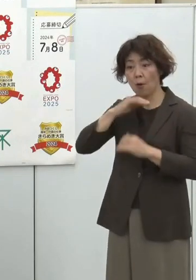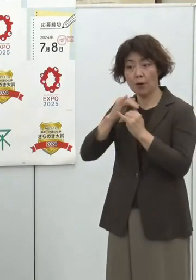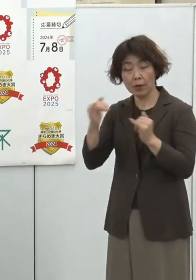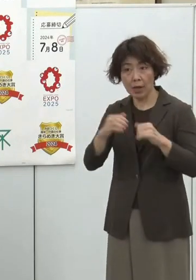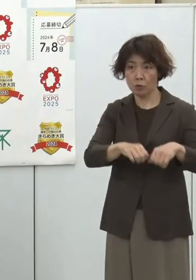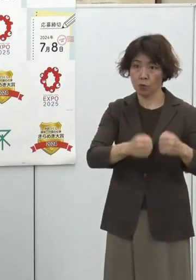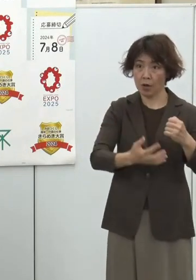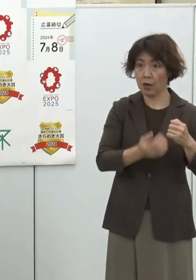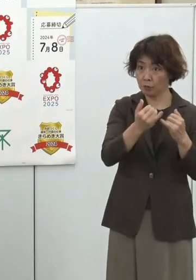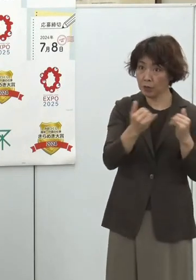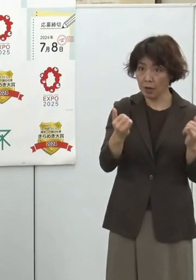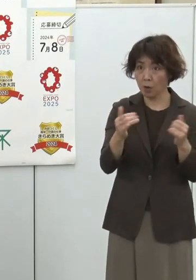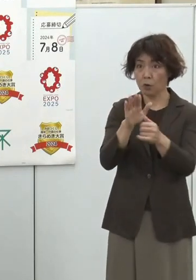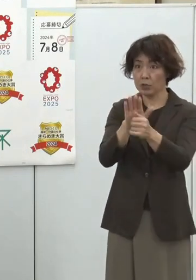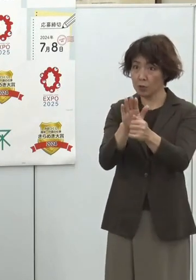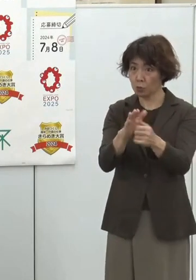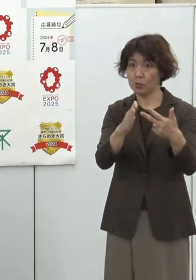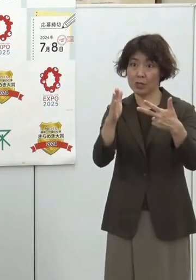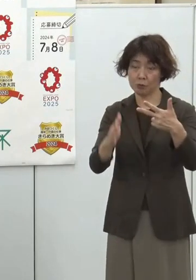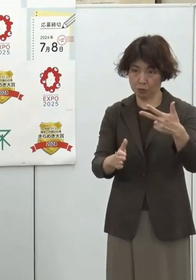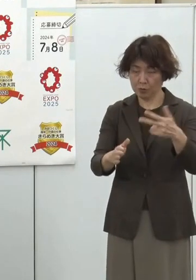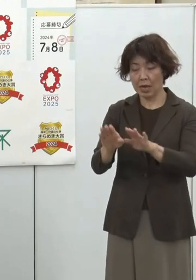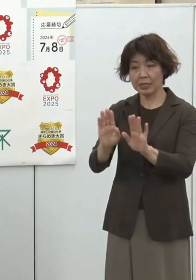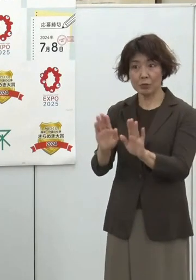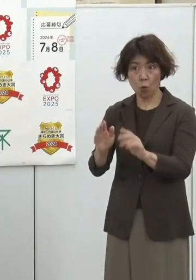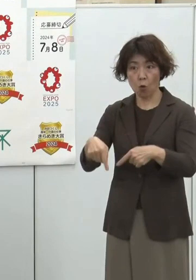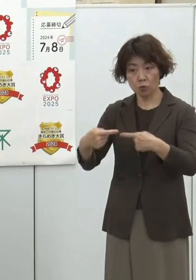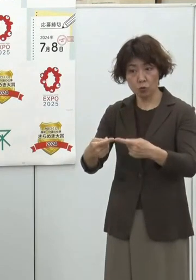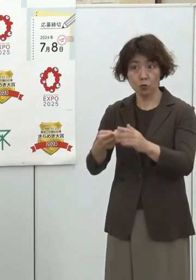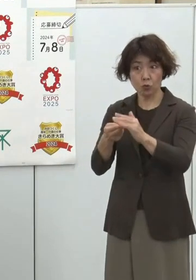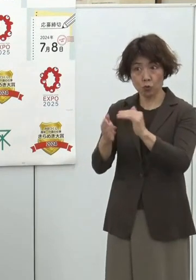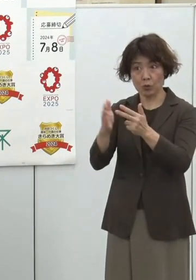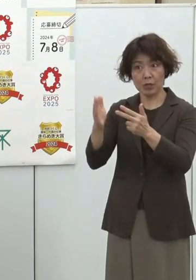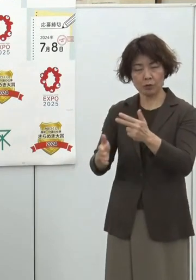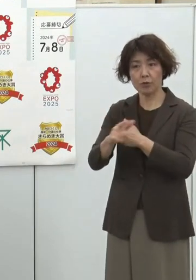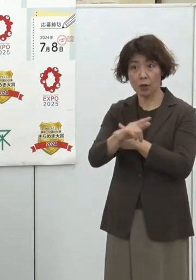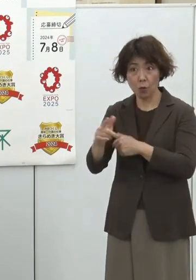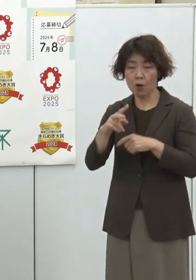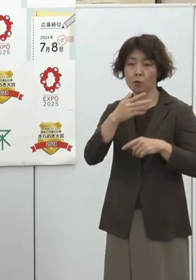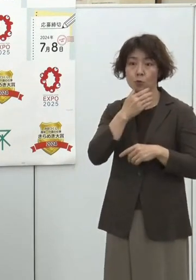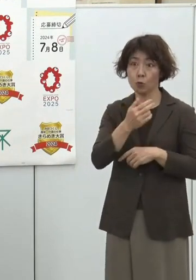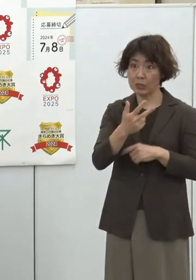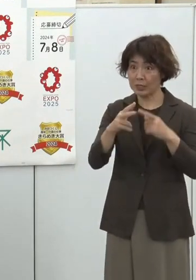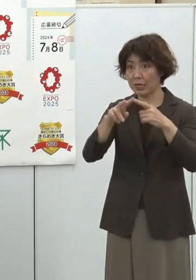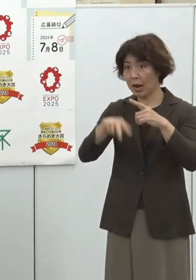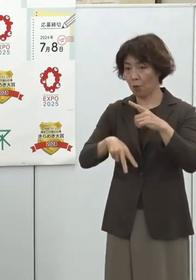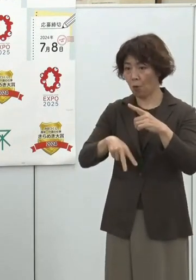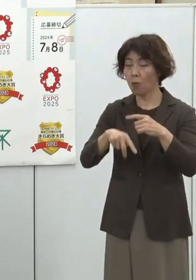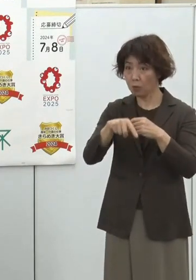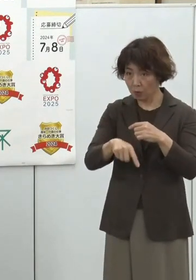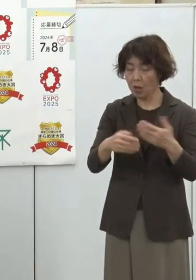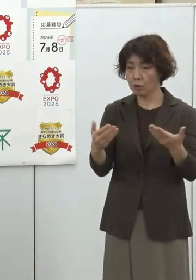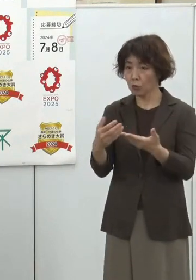障害がある方を支援する施設、児童入所施設などの福祉介護の現場における職員と施設